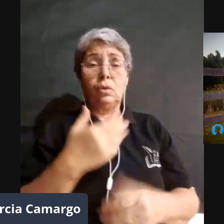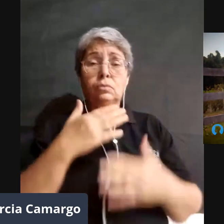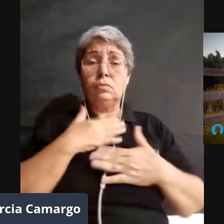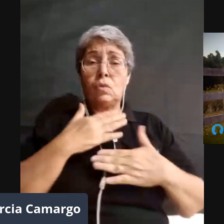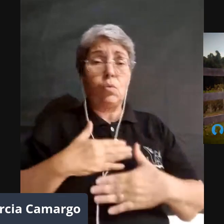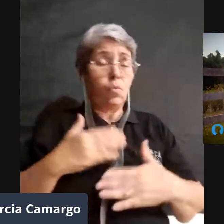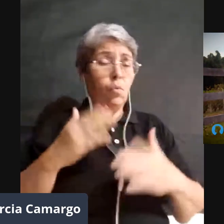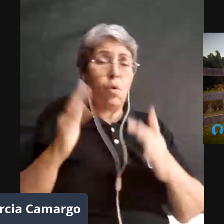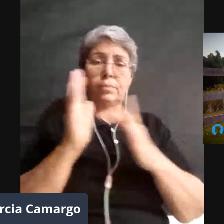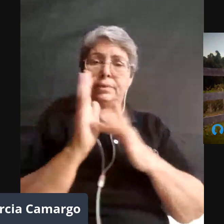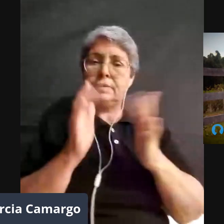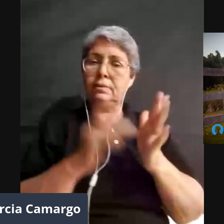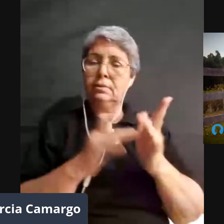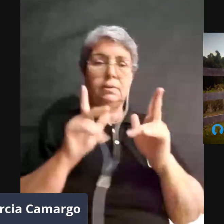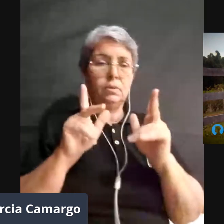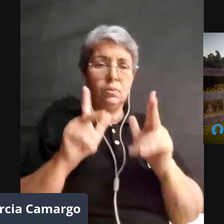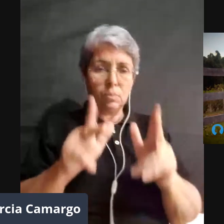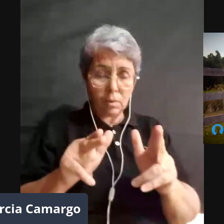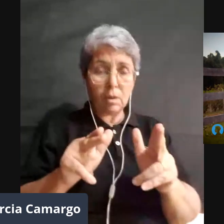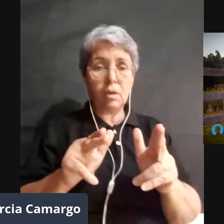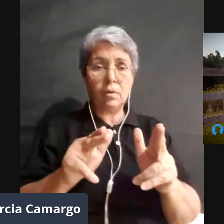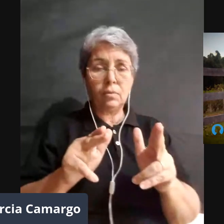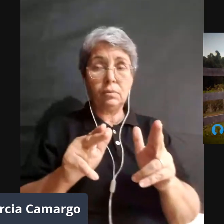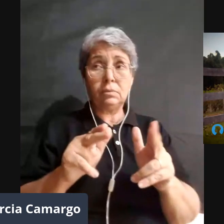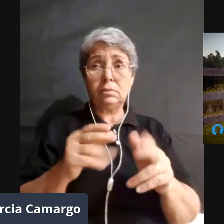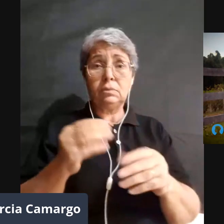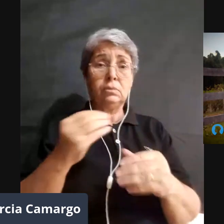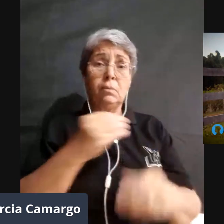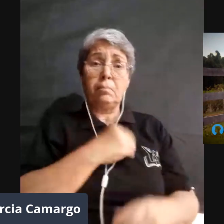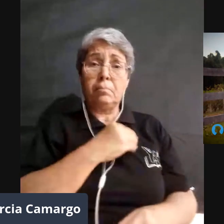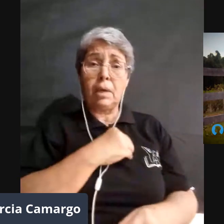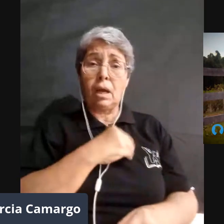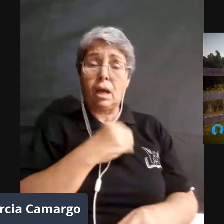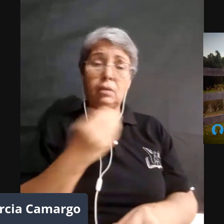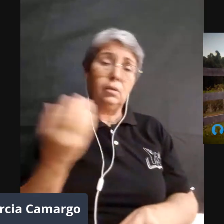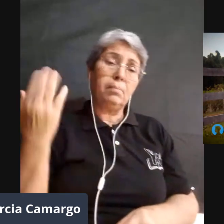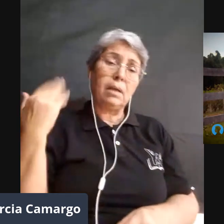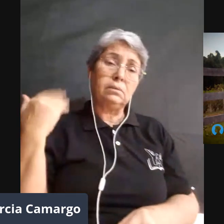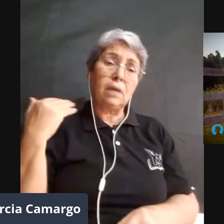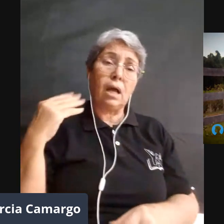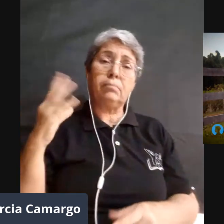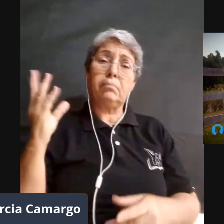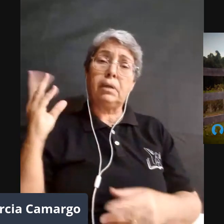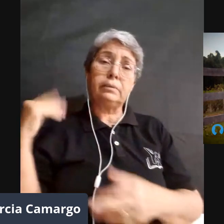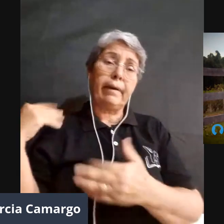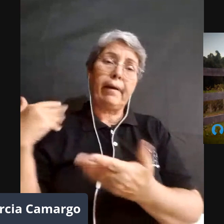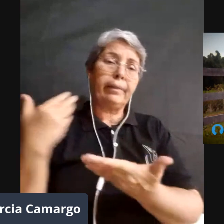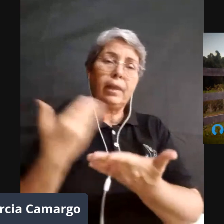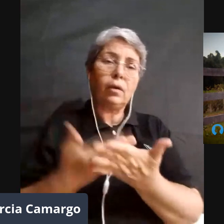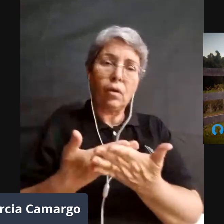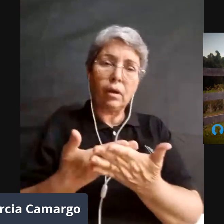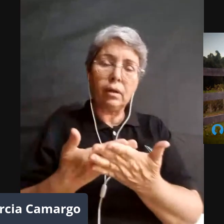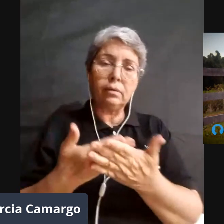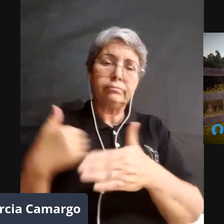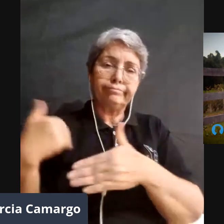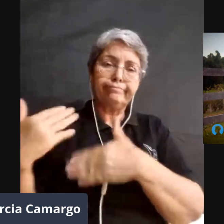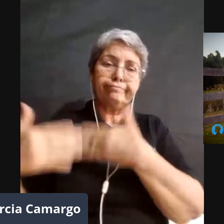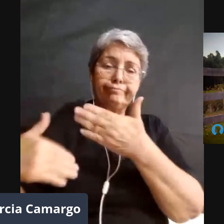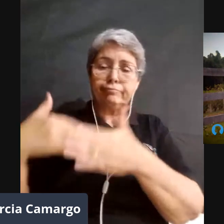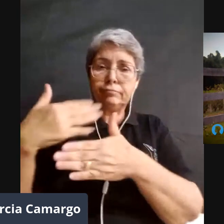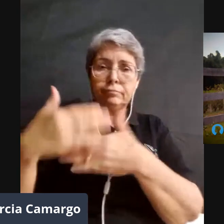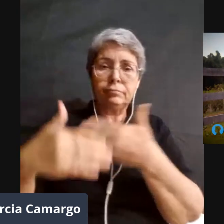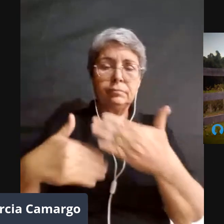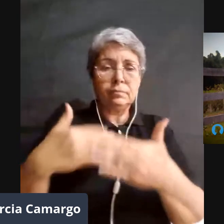E os pecados deles são nossos pecados, sim. Por quê? Porque o filho carrega o pecado do